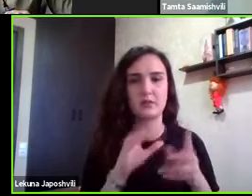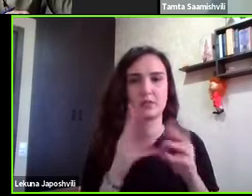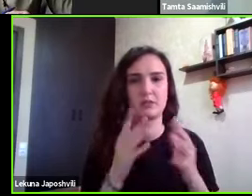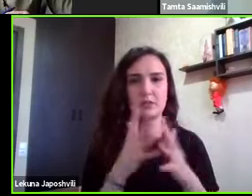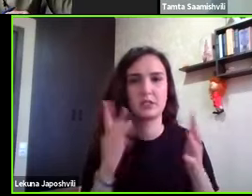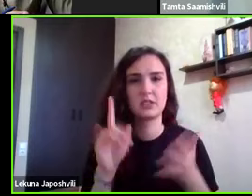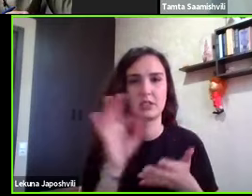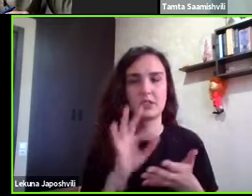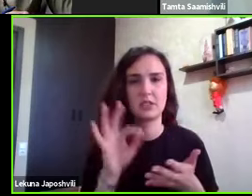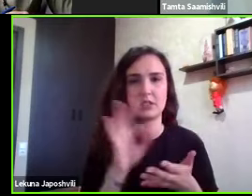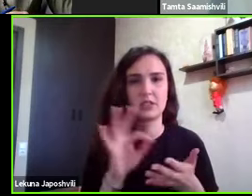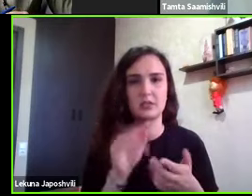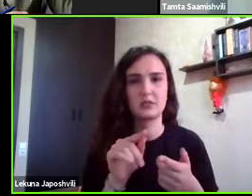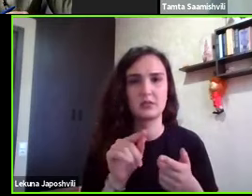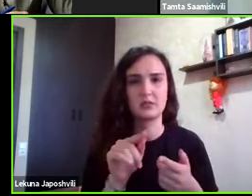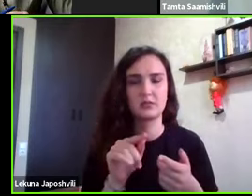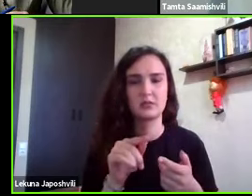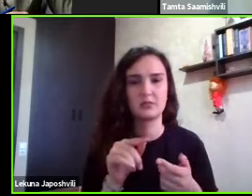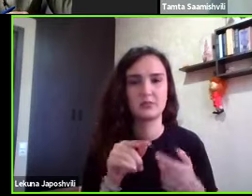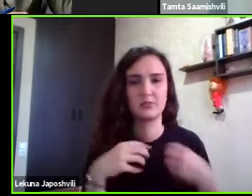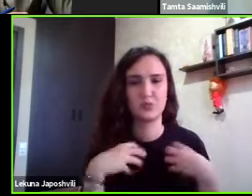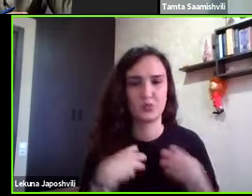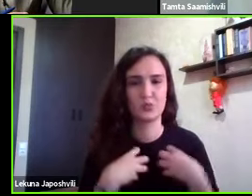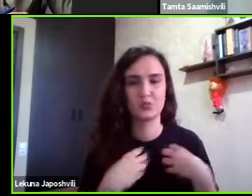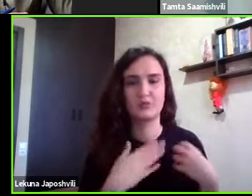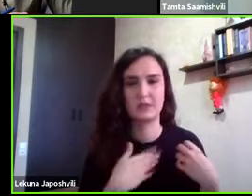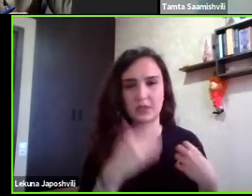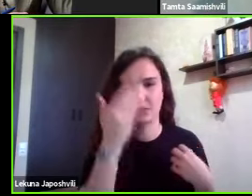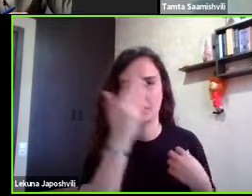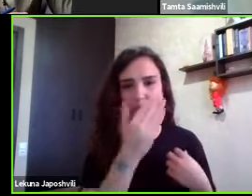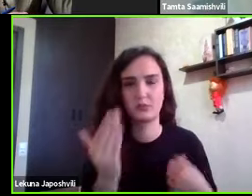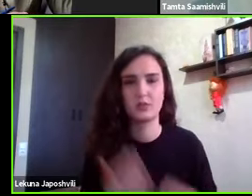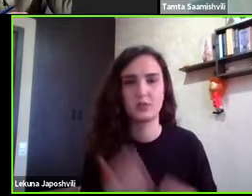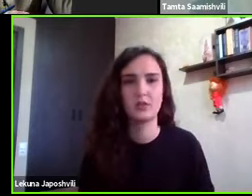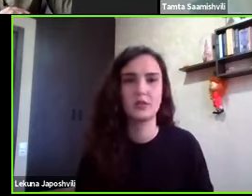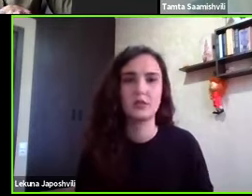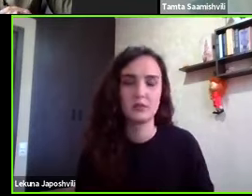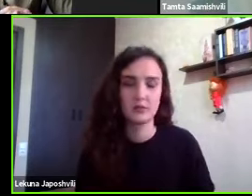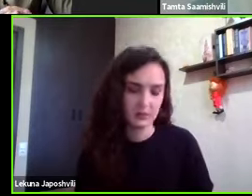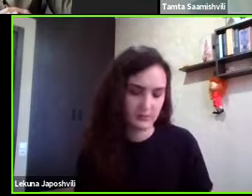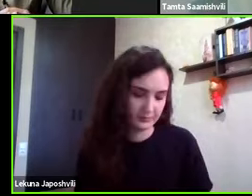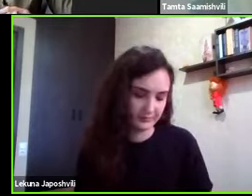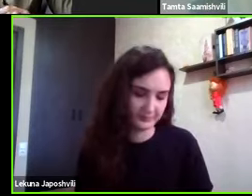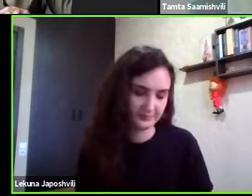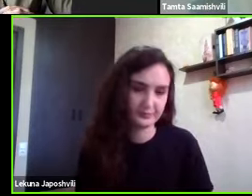რაზე წუხს ჩვენი საზოგადოება, რაზე ნერვიულობა?